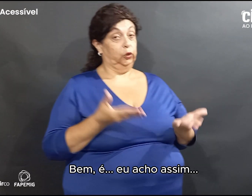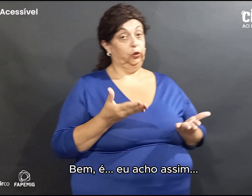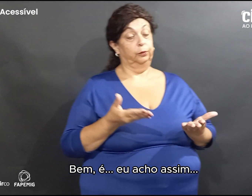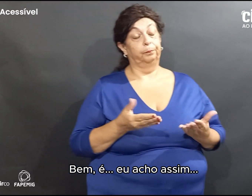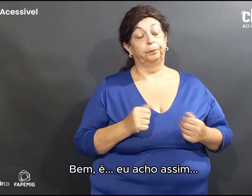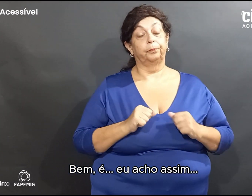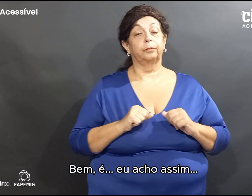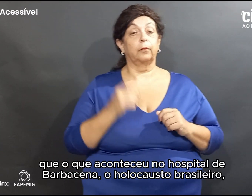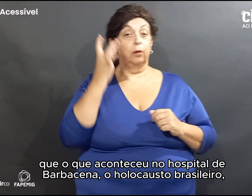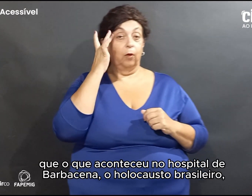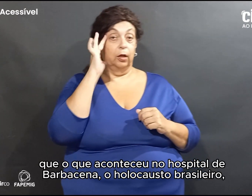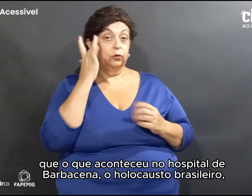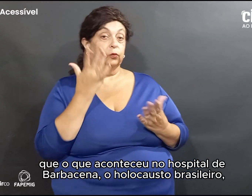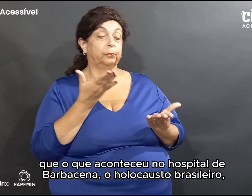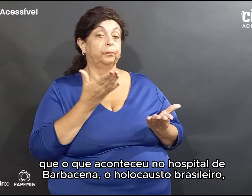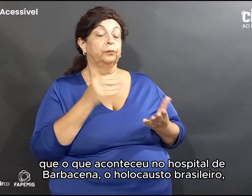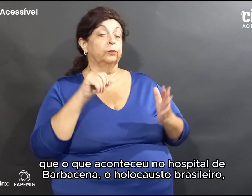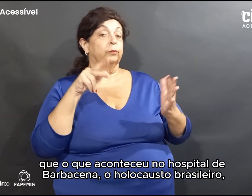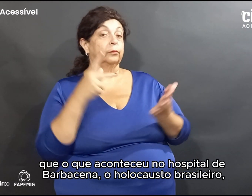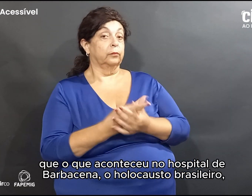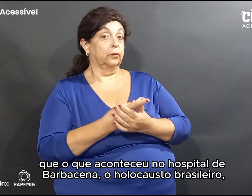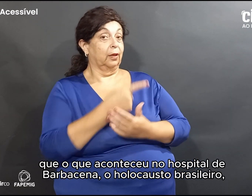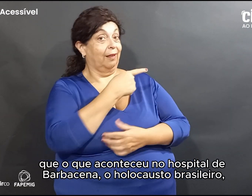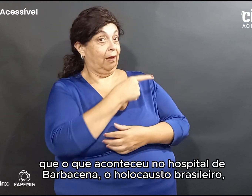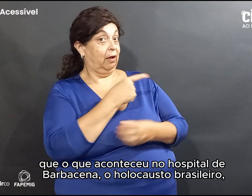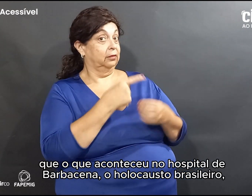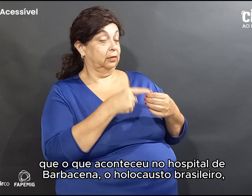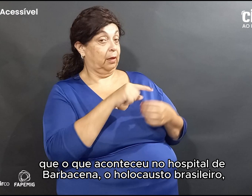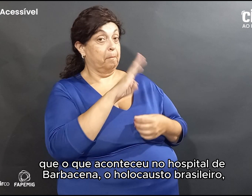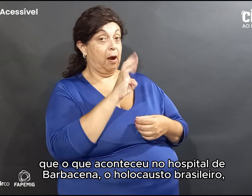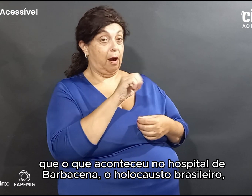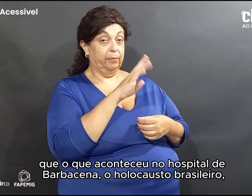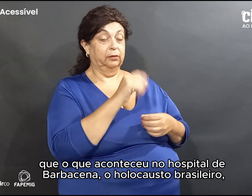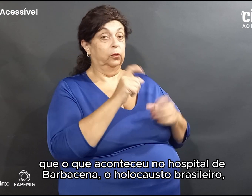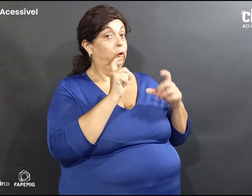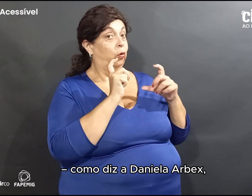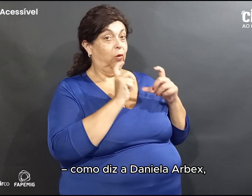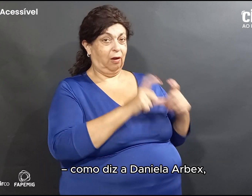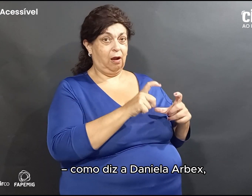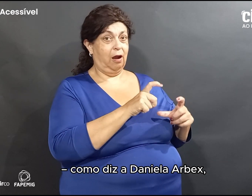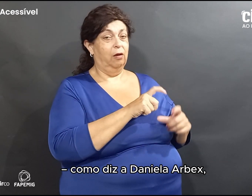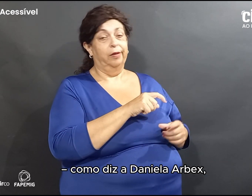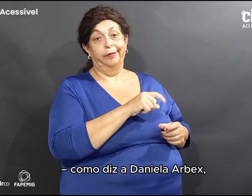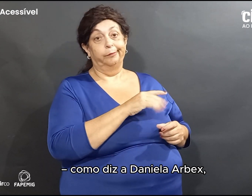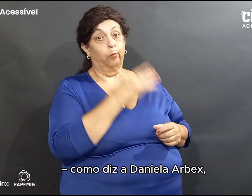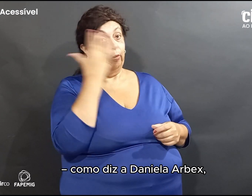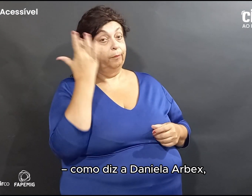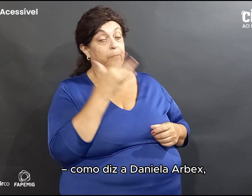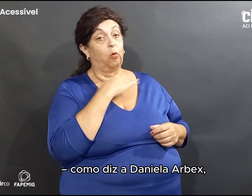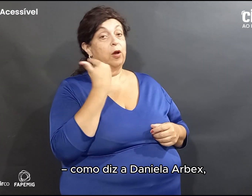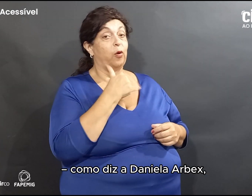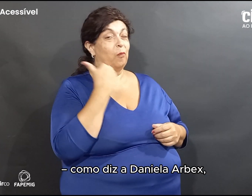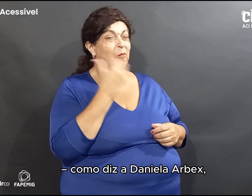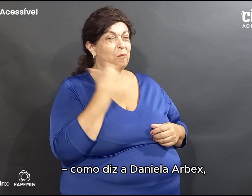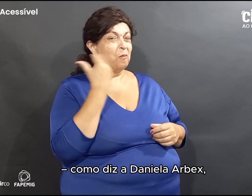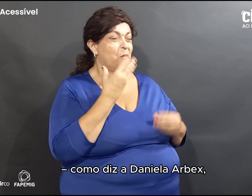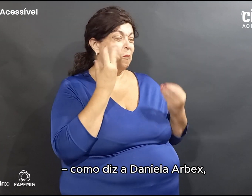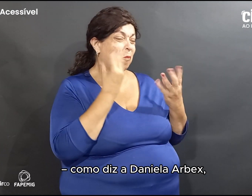eu acho assim que o que aconteceu no Hospital de Barbacena, né, o Holocausto brasileiro, como diz, né, a Daniela Arbex, né, muito